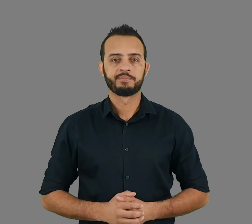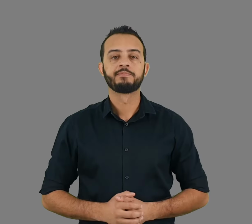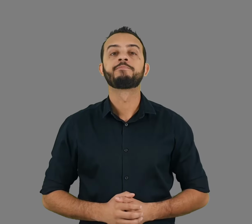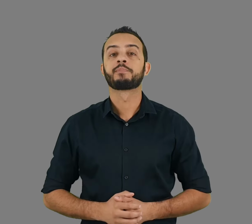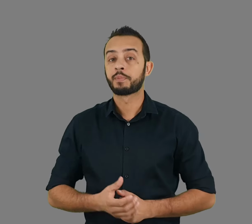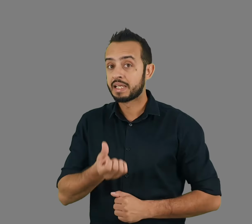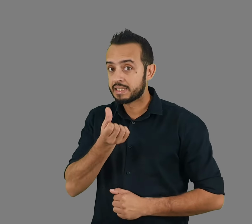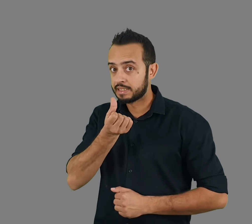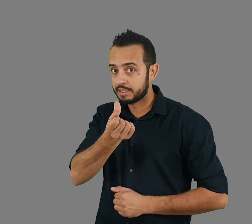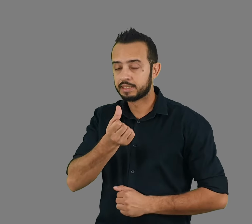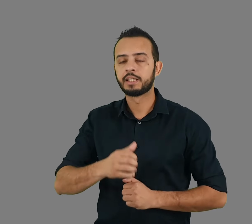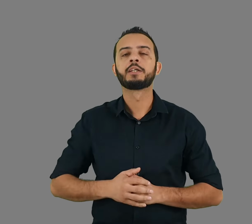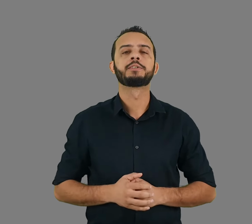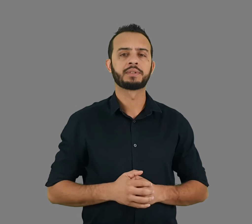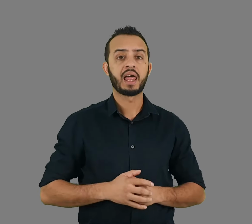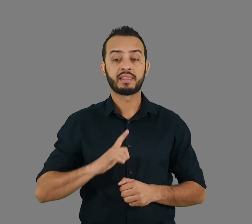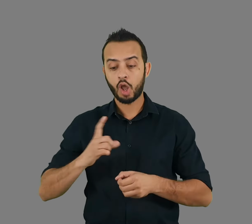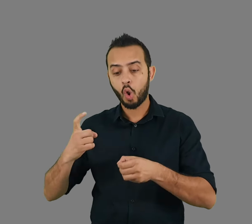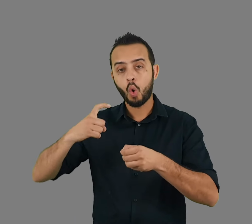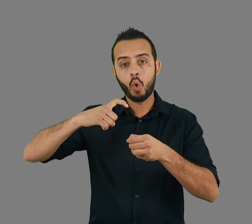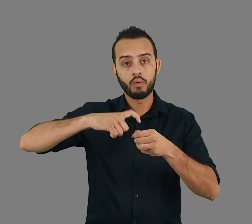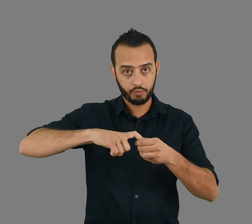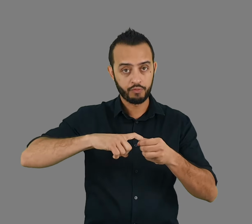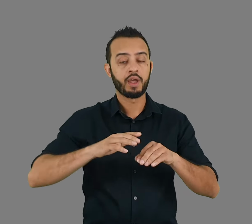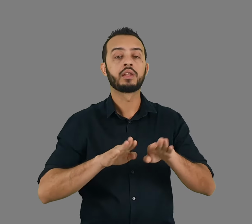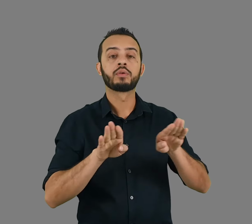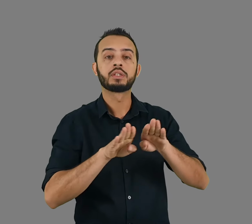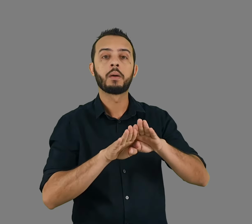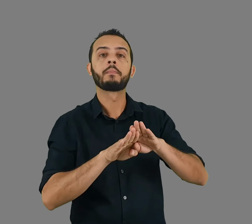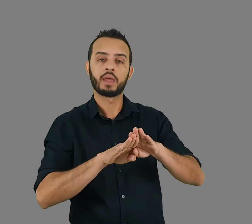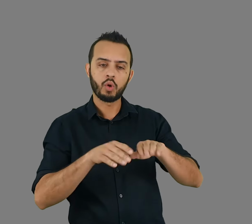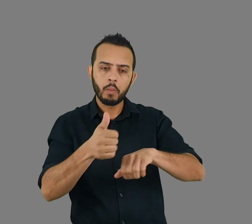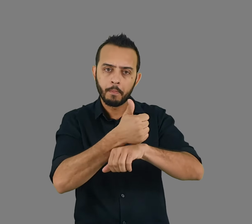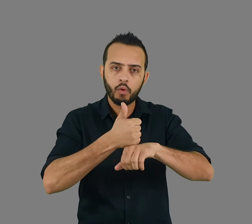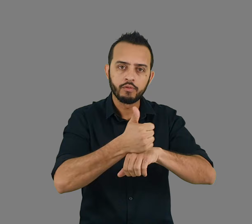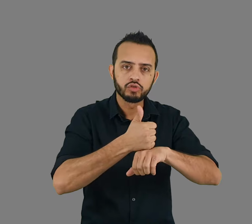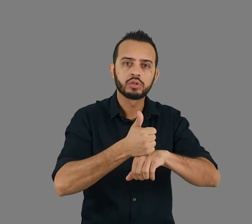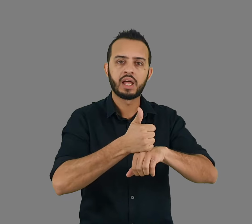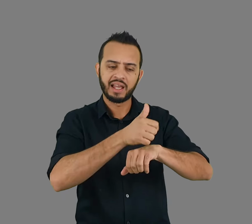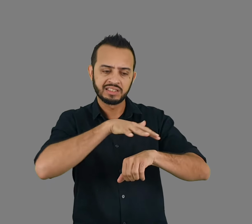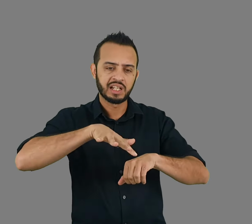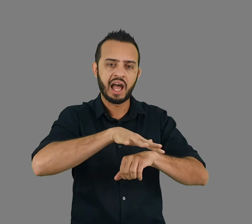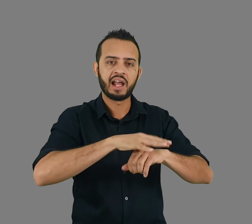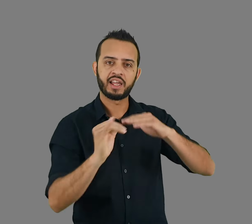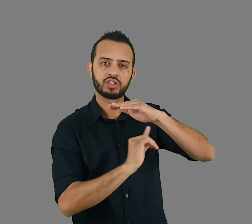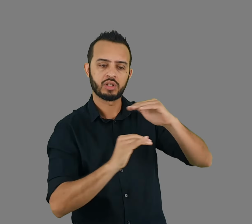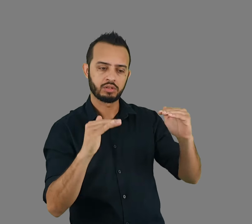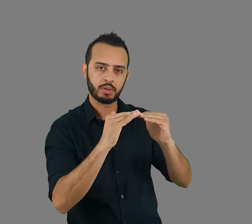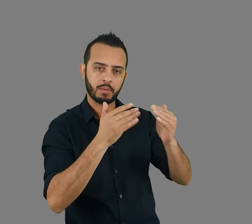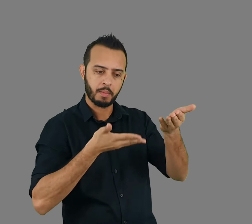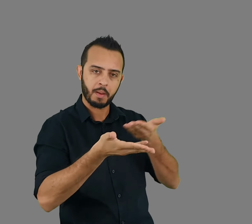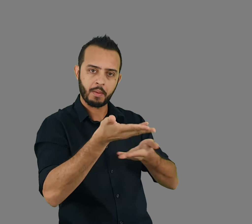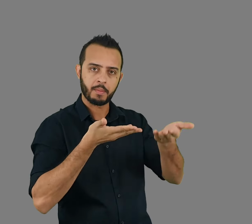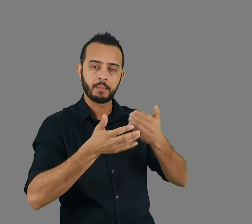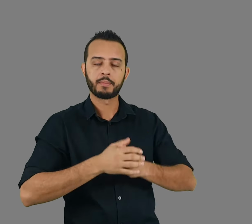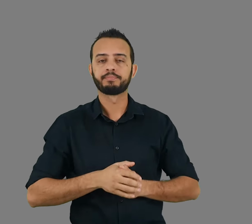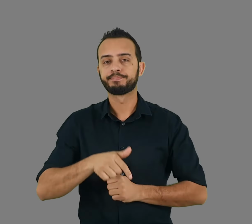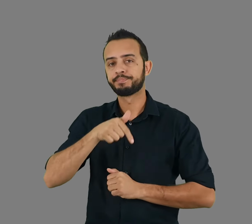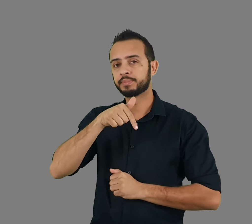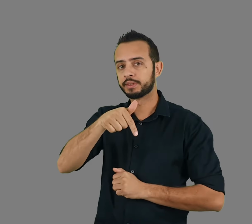6. Estabelecer convênios e manter o intercâmbio com profissionais e entidades equivalentes. 7. Atuar perante o